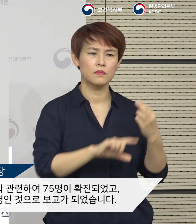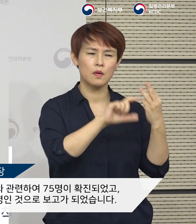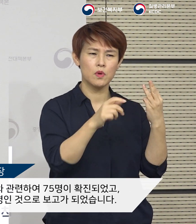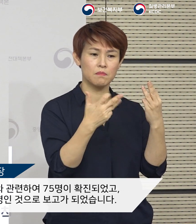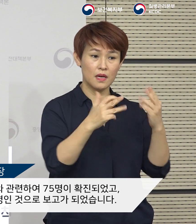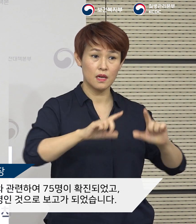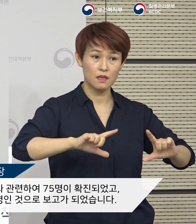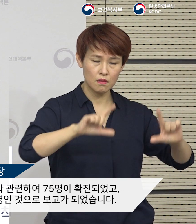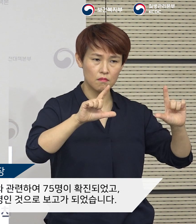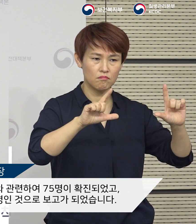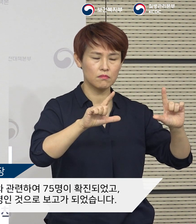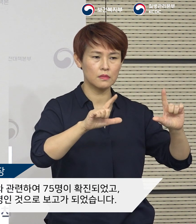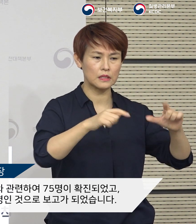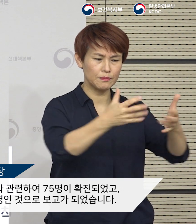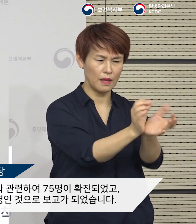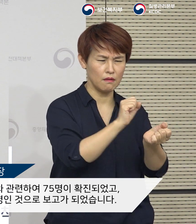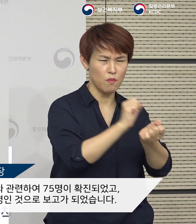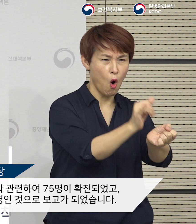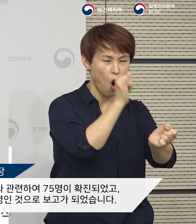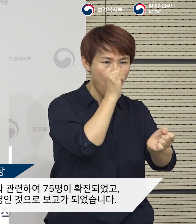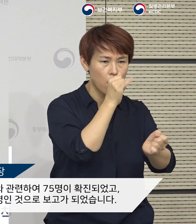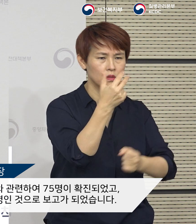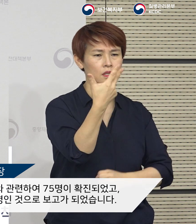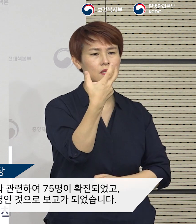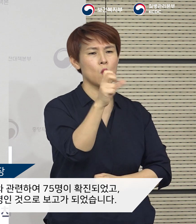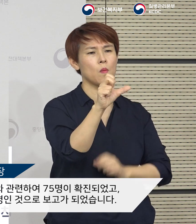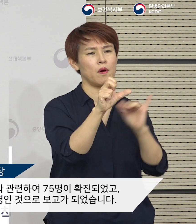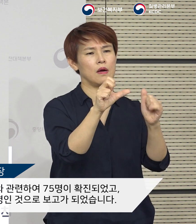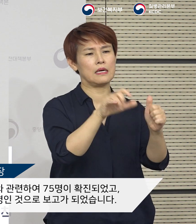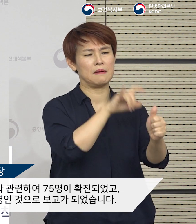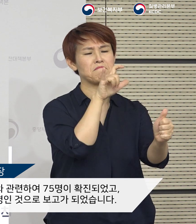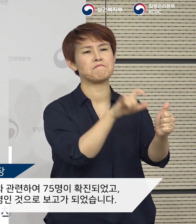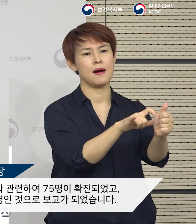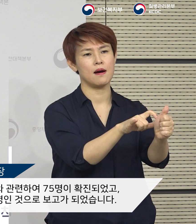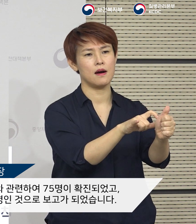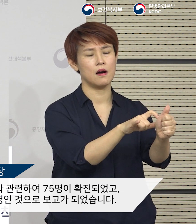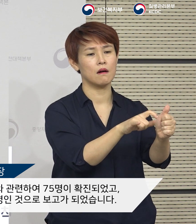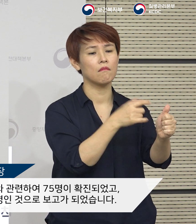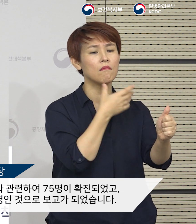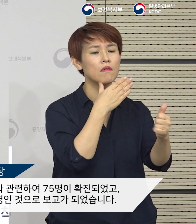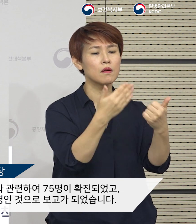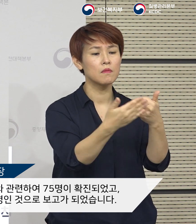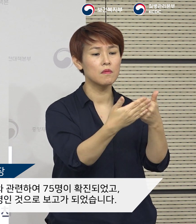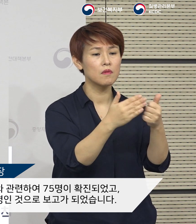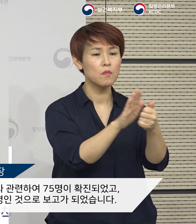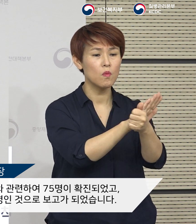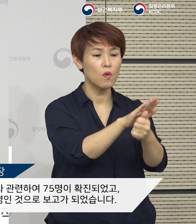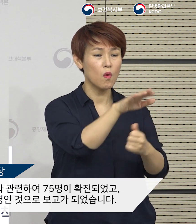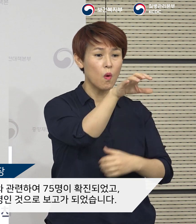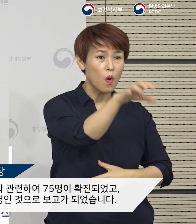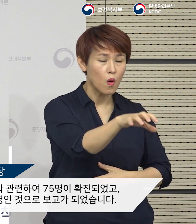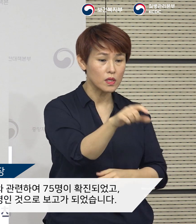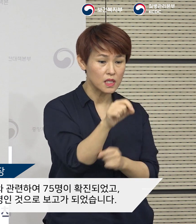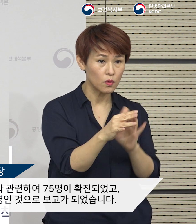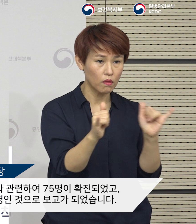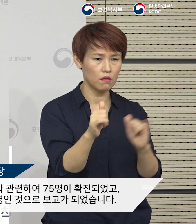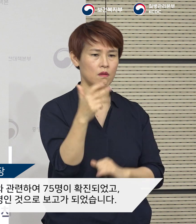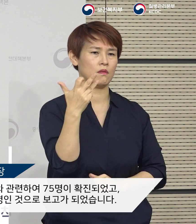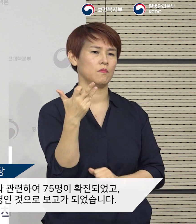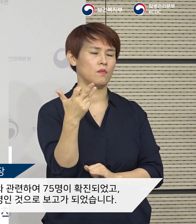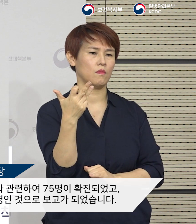요양병원 집단 감염 사례와 관련하여 75명이 확진되었고 요양병원에 근무하던 직원이